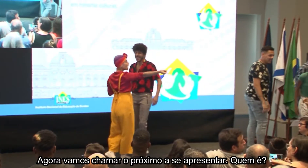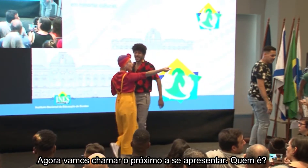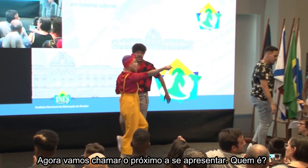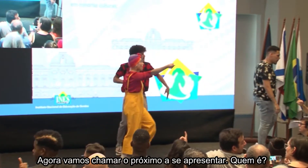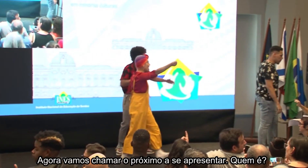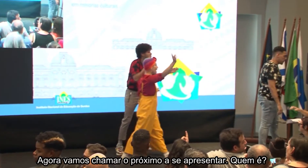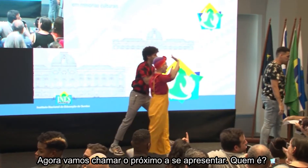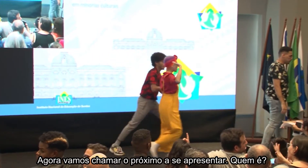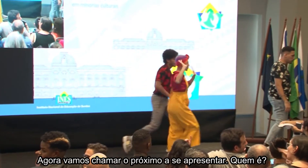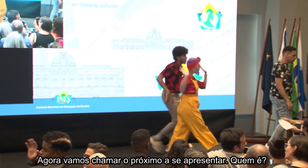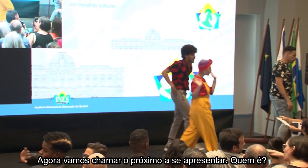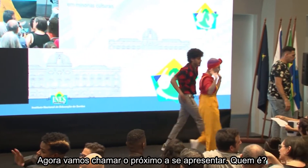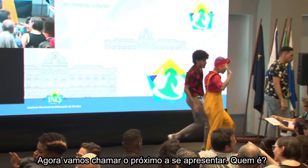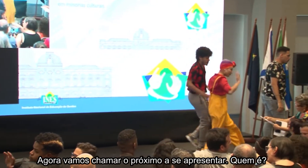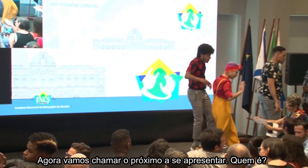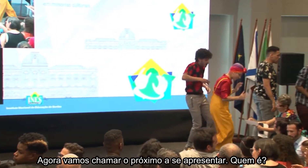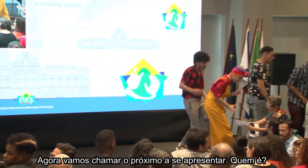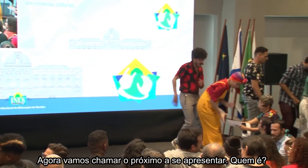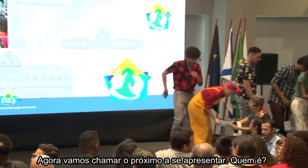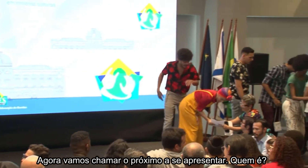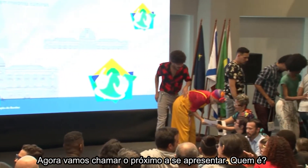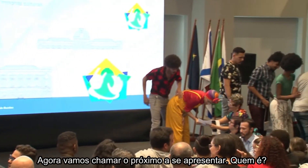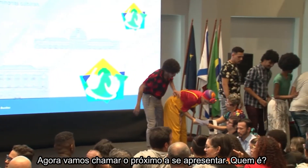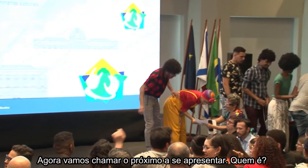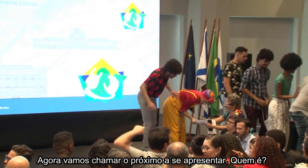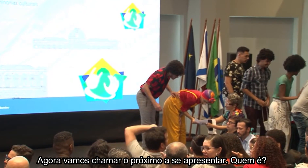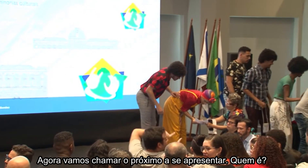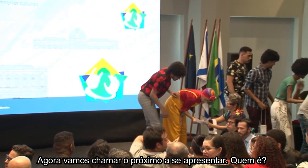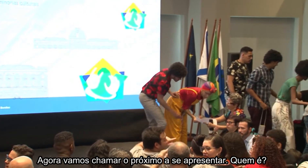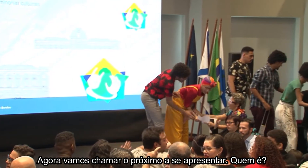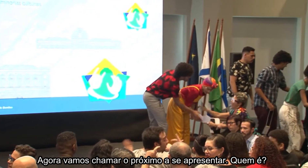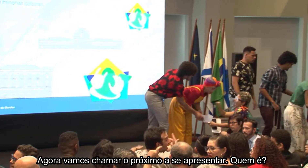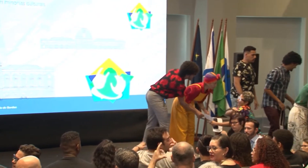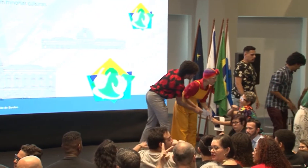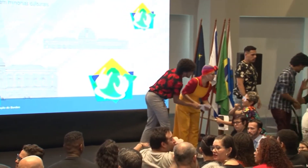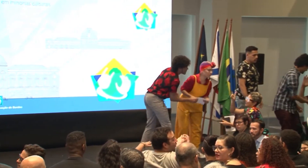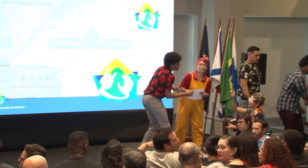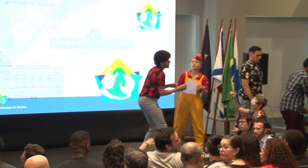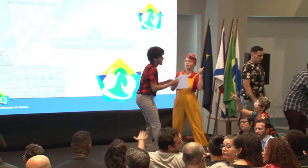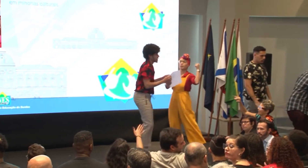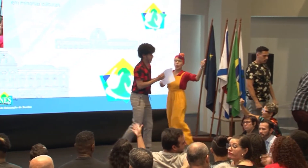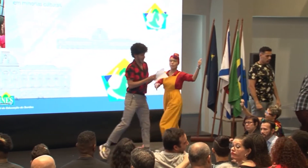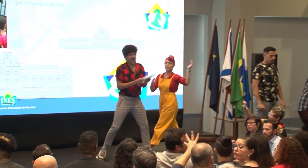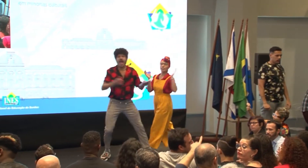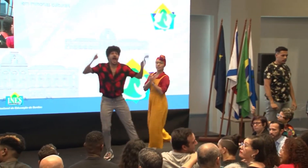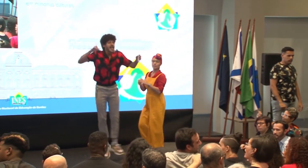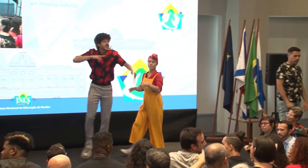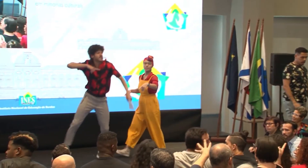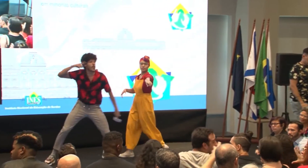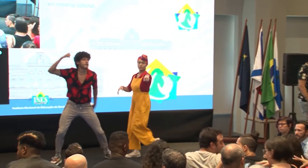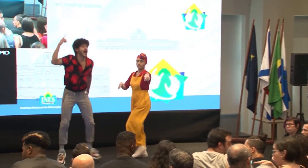Agora vamos chamar o próximo a se apresentar. Quem é? Eles querem isso aqui bem alto.